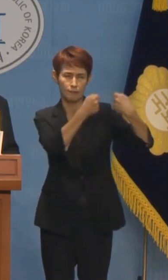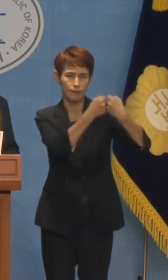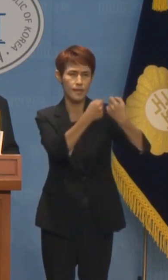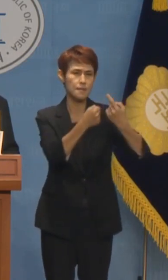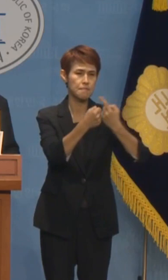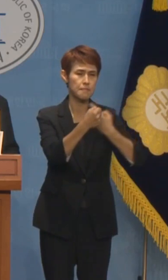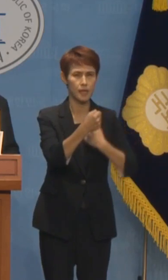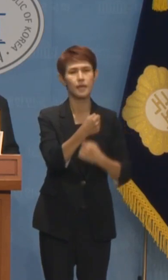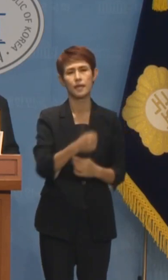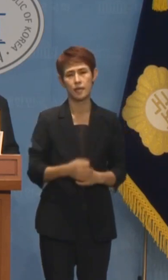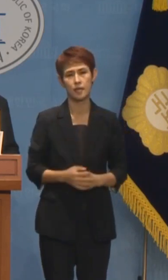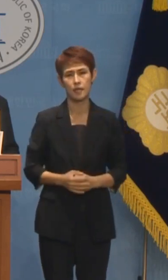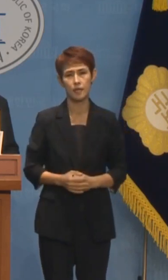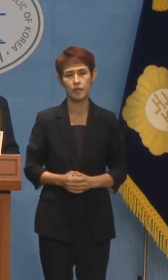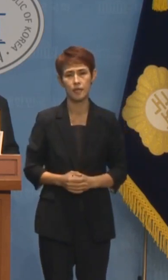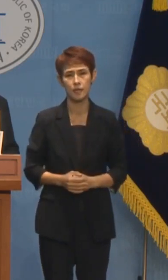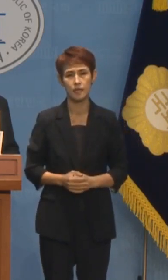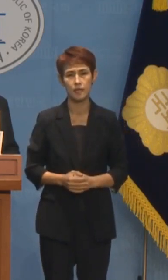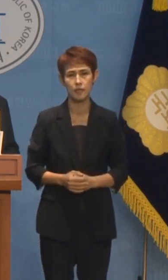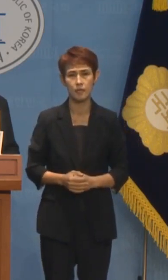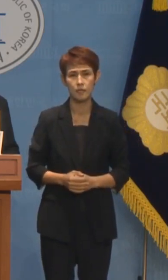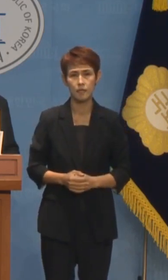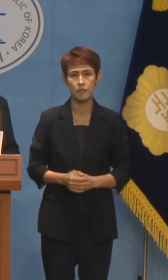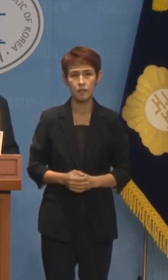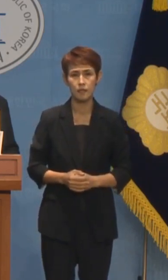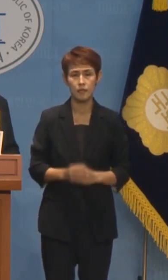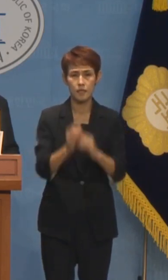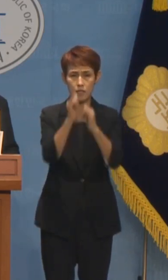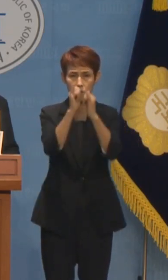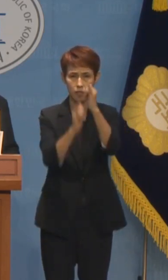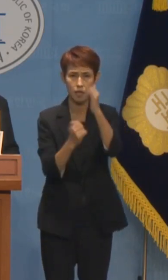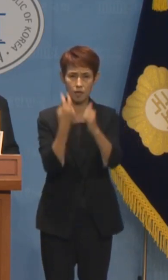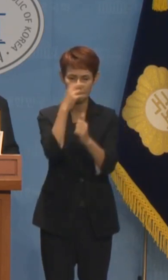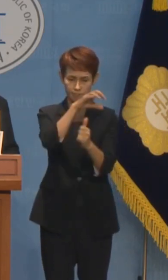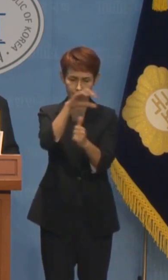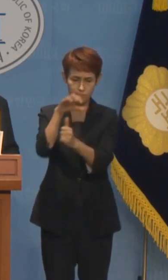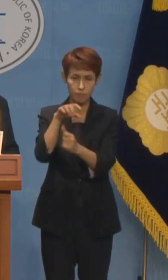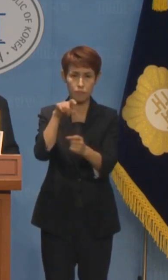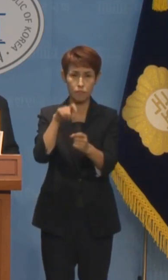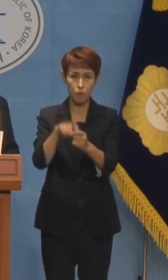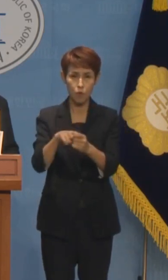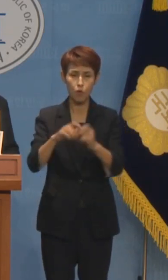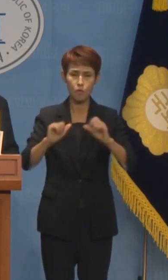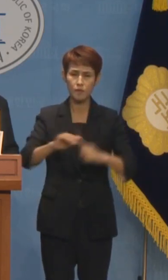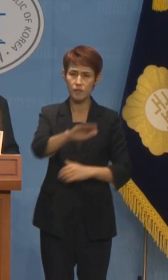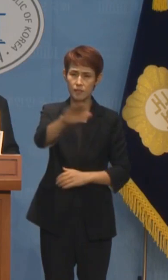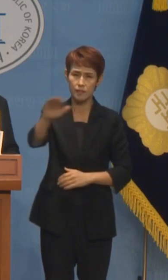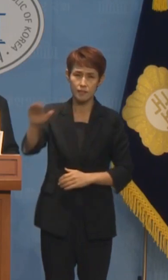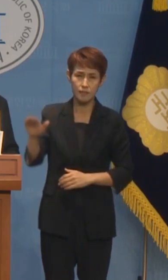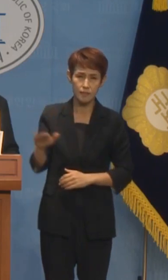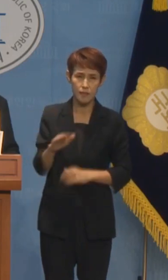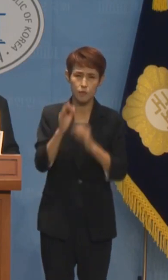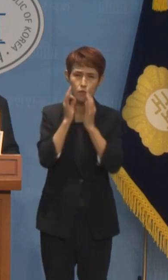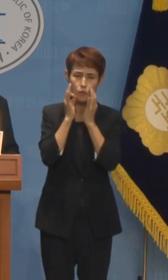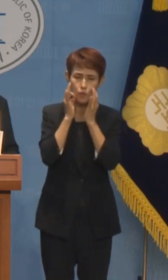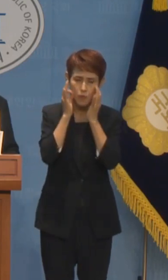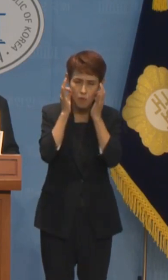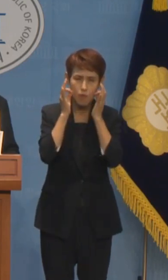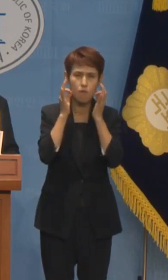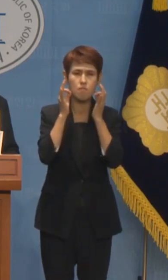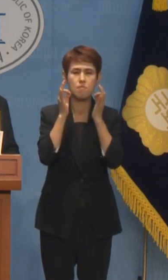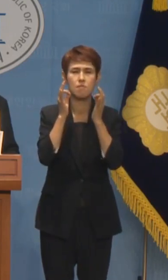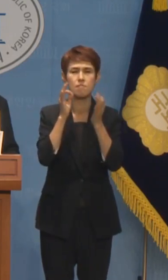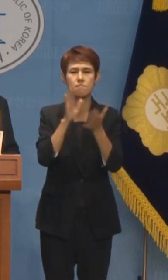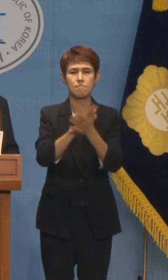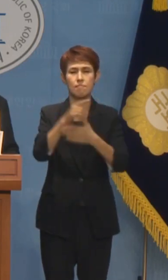있었고 그 앞으로의 역사를 지켜내기 위한 수많은 국민들의 땀과 노력 그리고 열정이